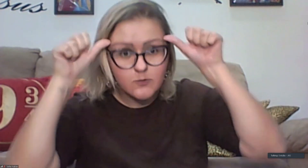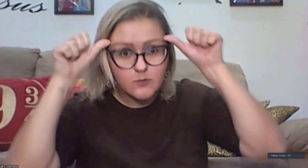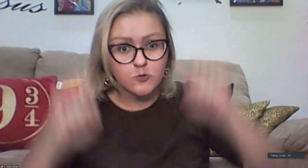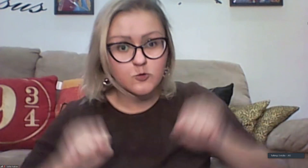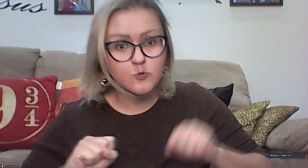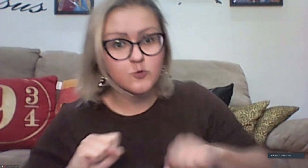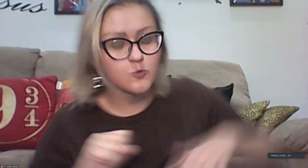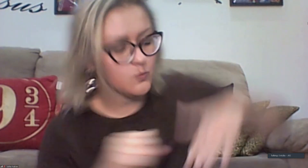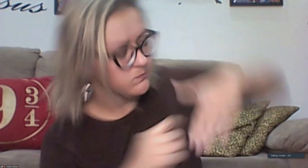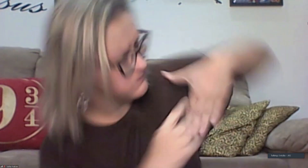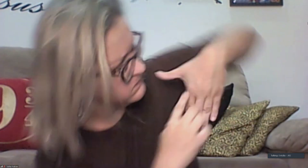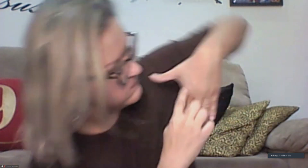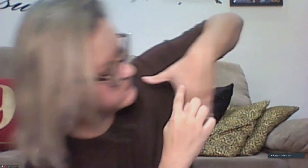Sul estaria nessa região.